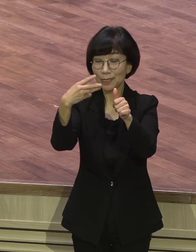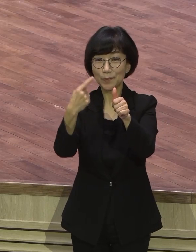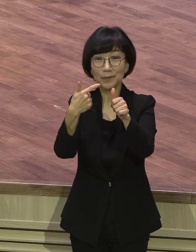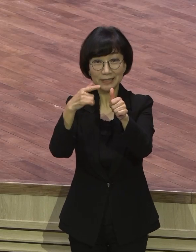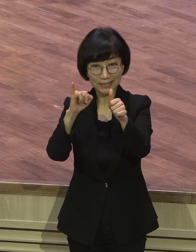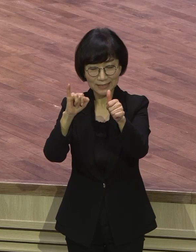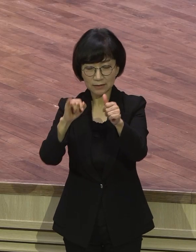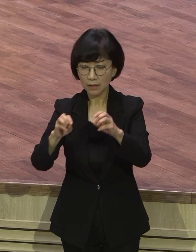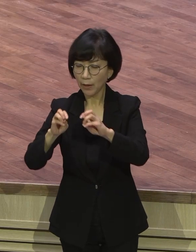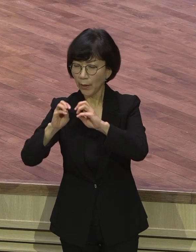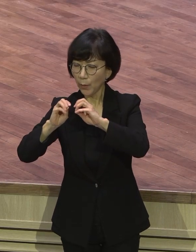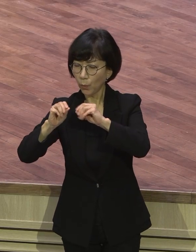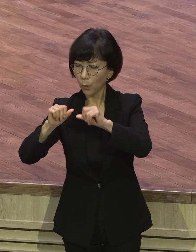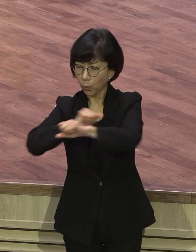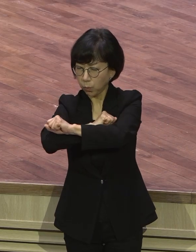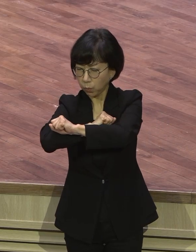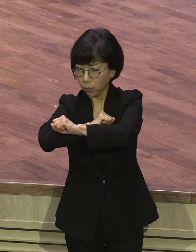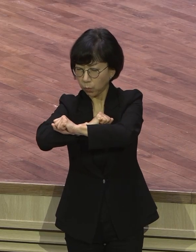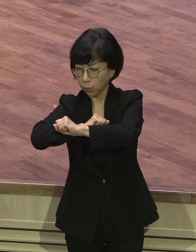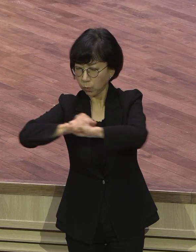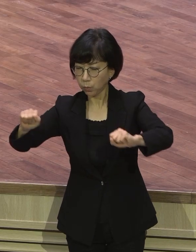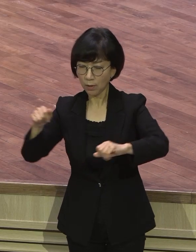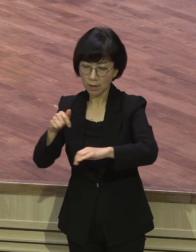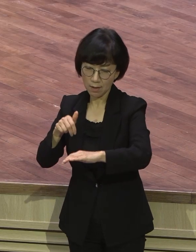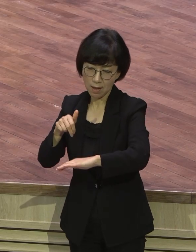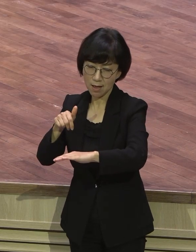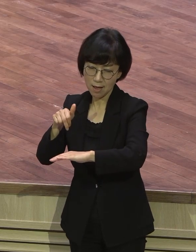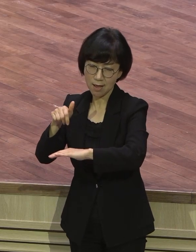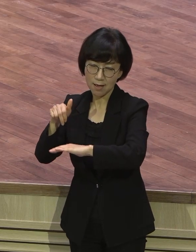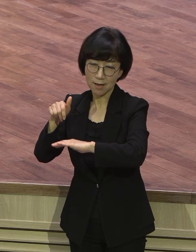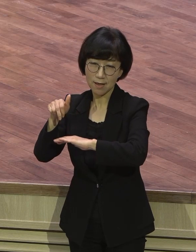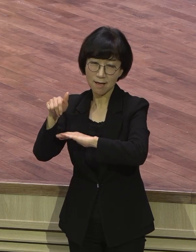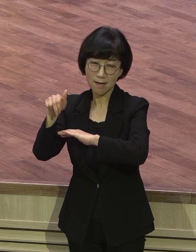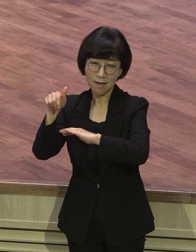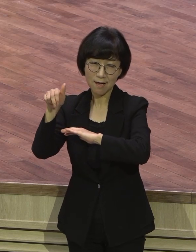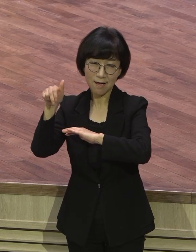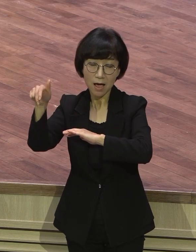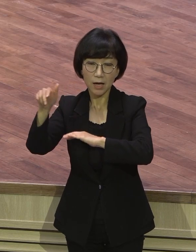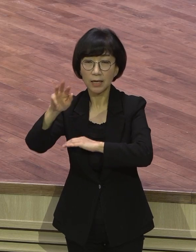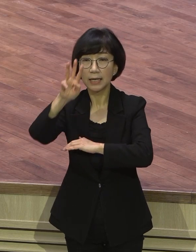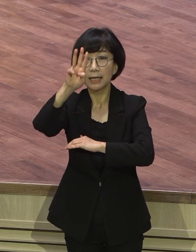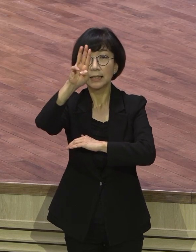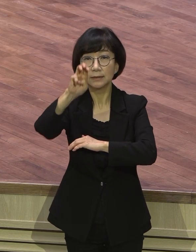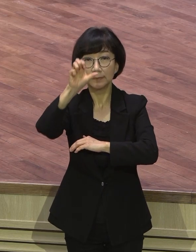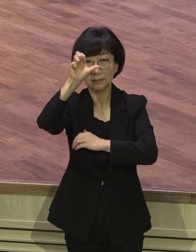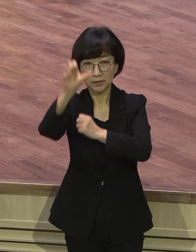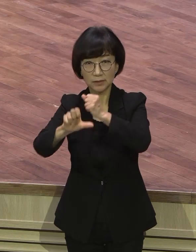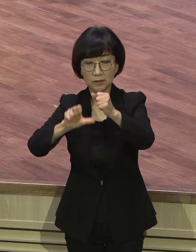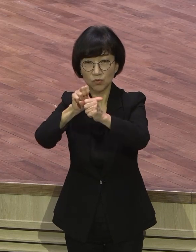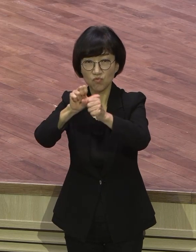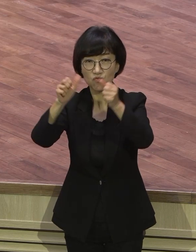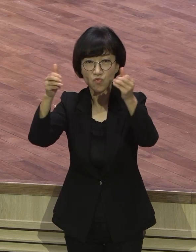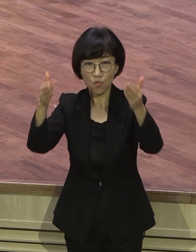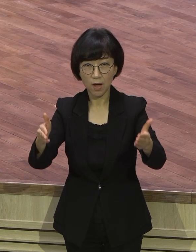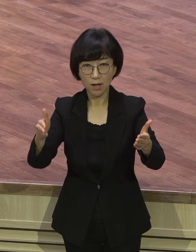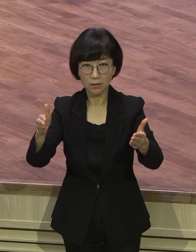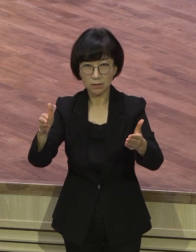갔습니다 사막으로 들어가서 무려 35년 동안 고행을 했습니다